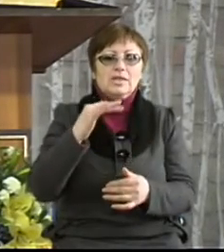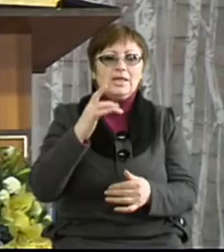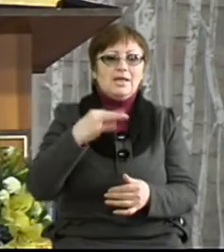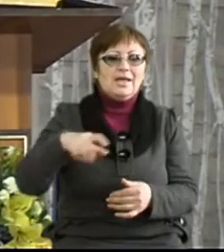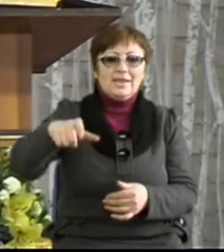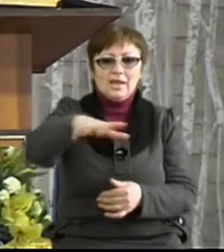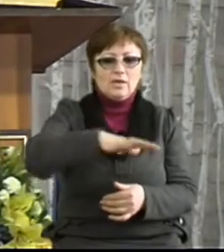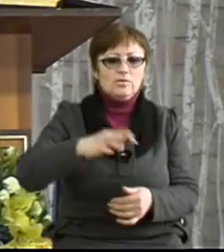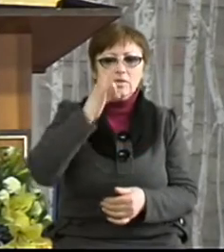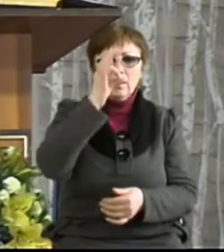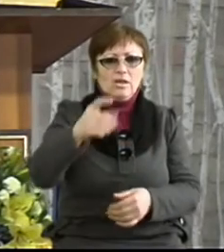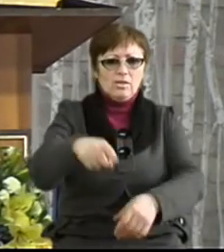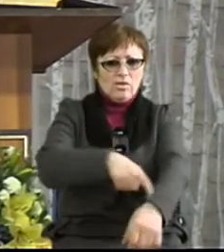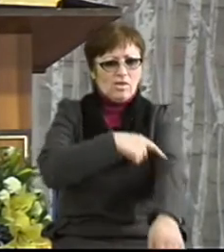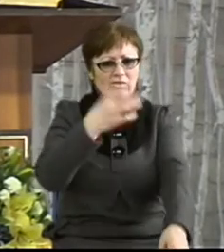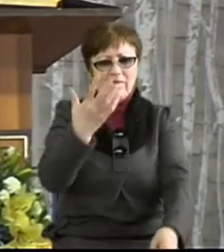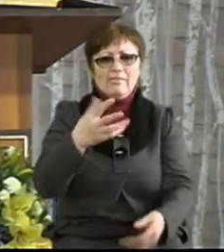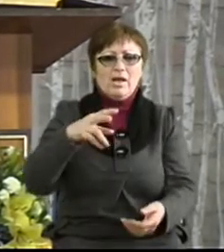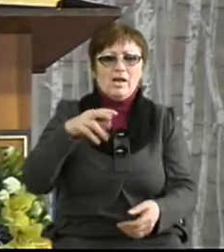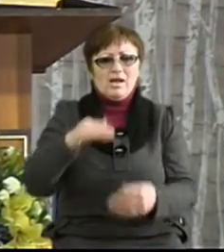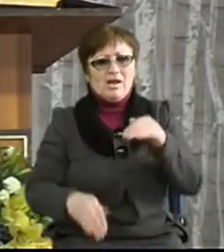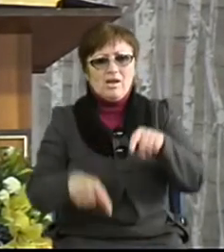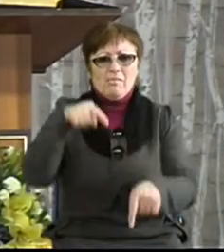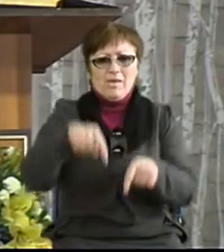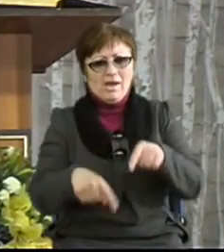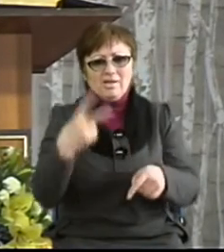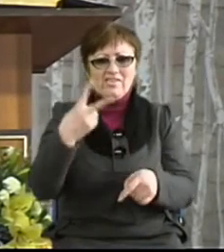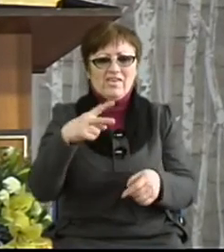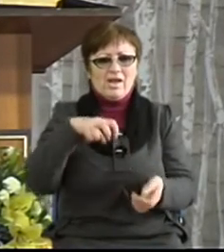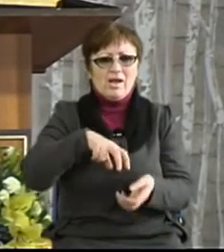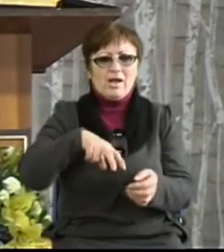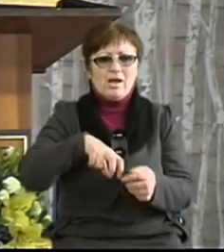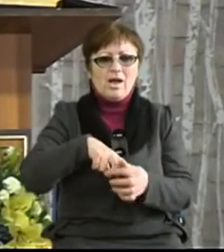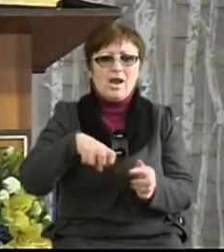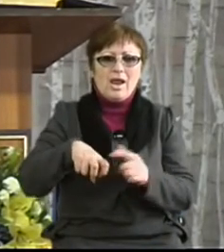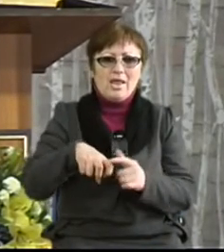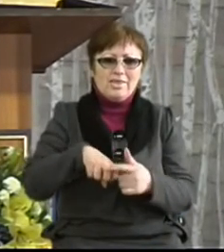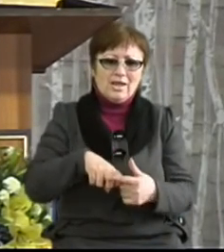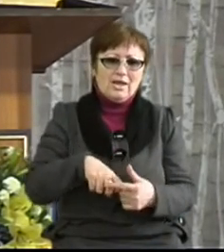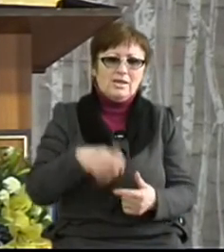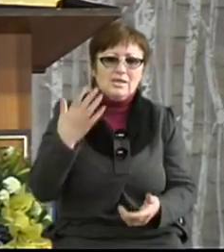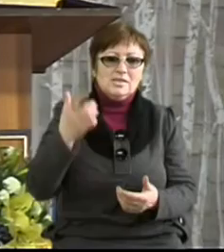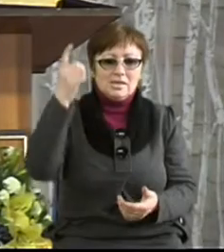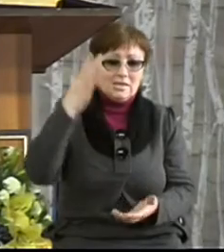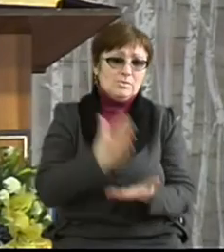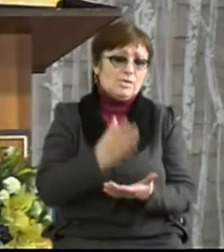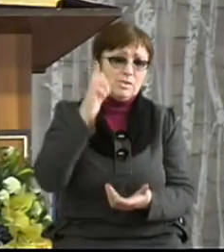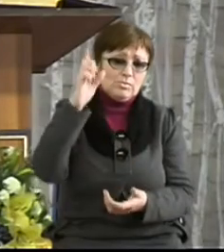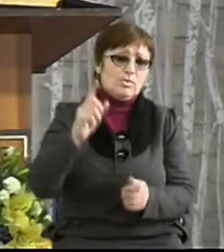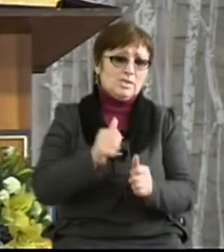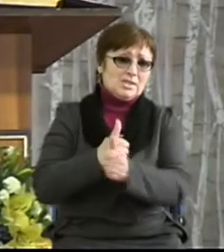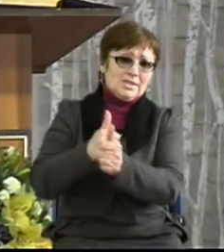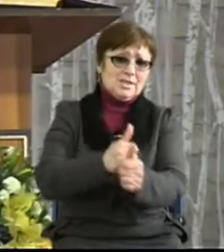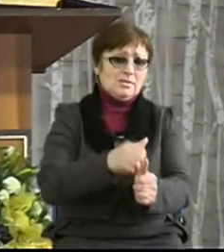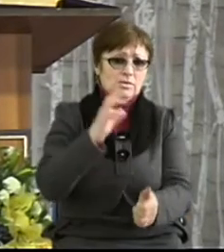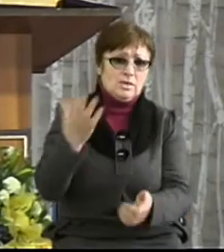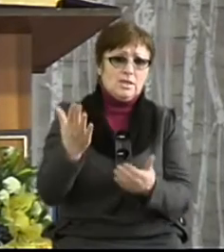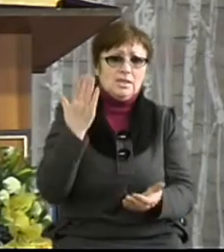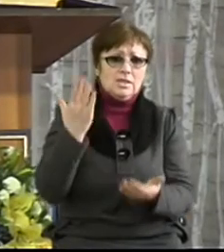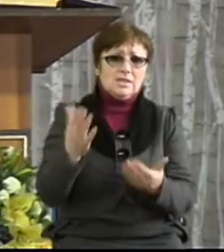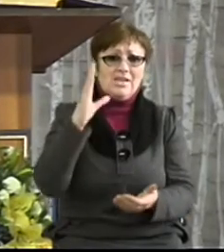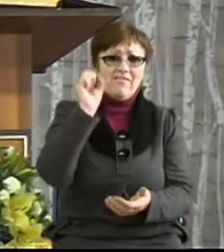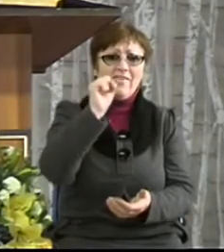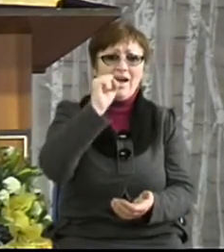сказал: долго ли вам хромать на оба колена? Если Господь есть Бог, то последуйте Ему, а если Ваал, то